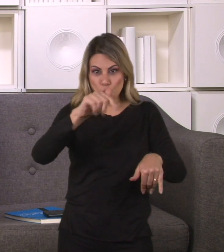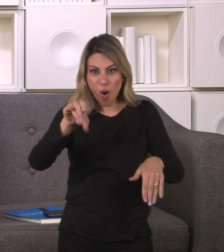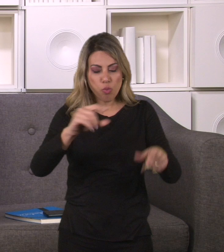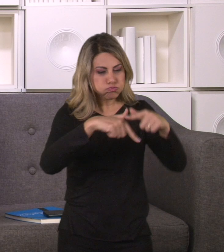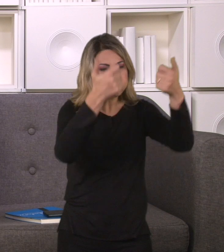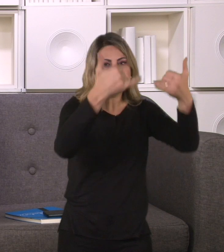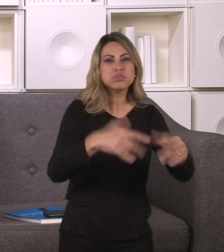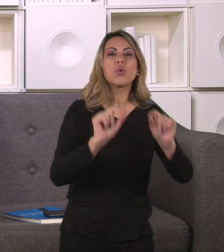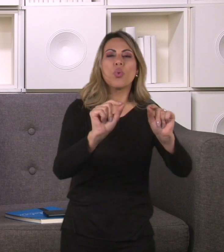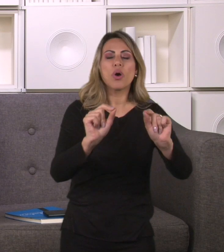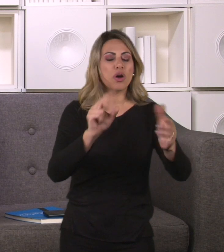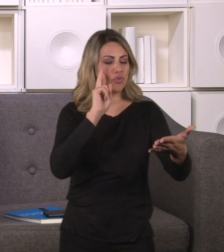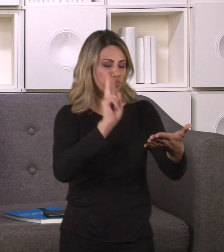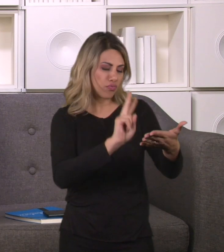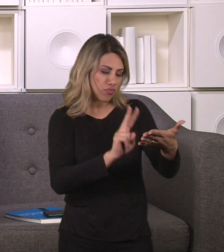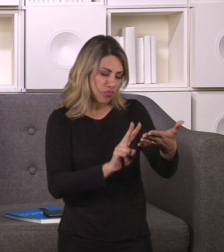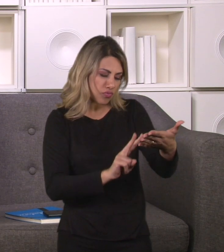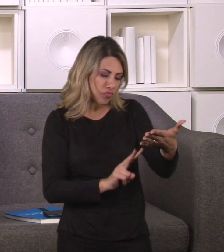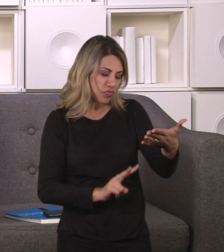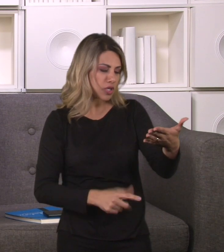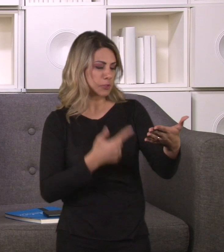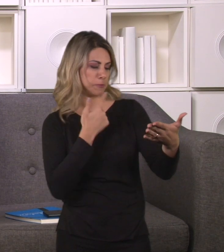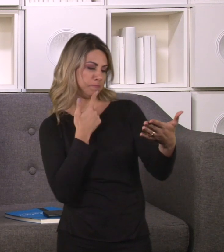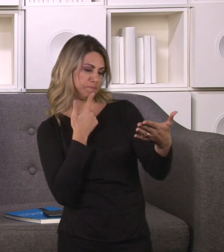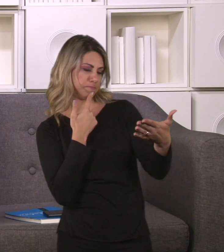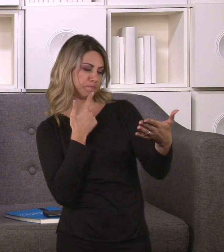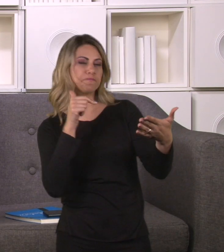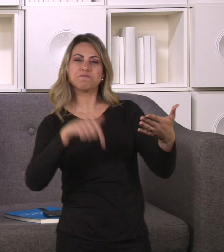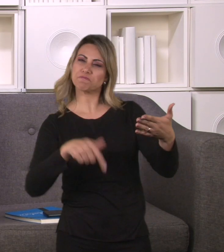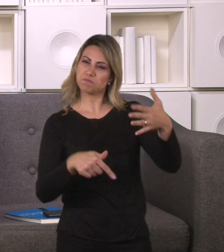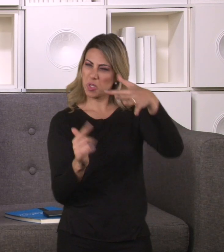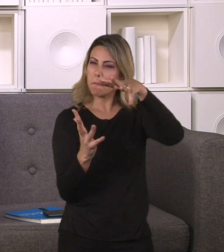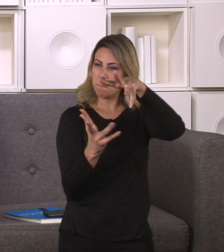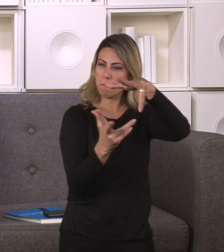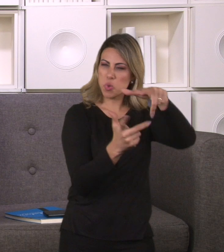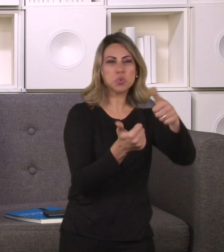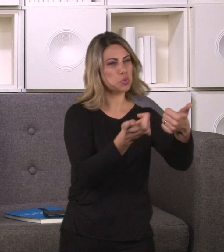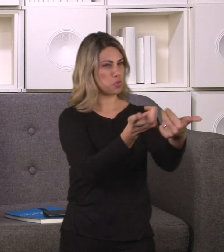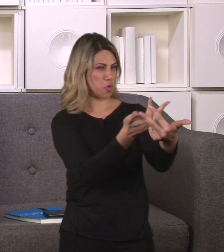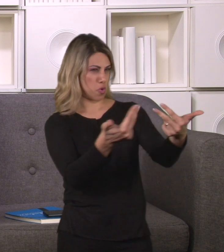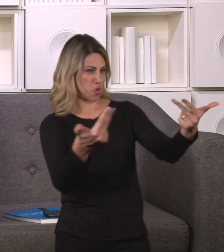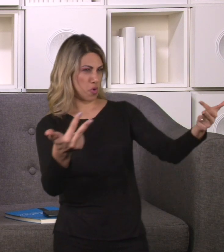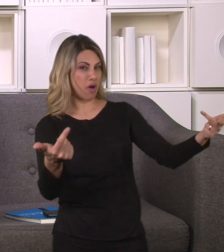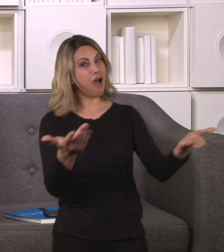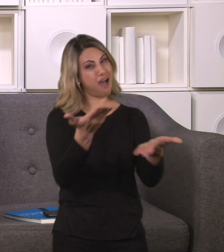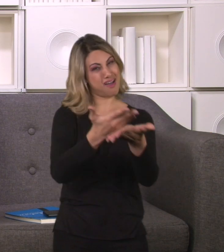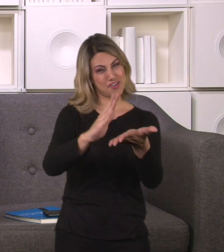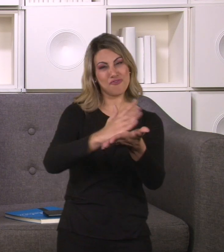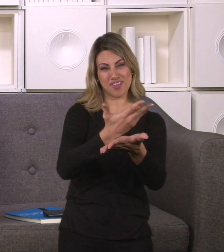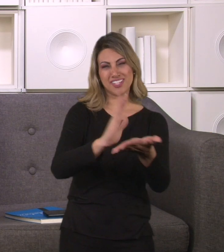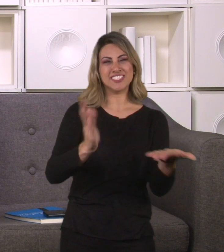que as coisas do mundo, as coisas que são em oposição a Deus, elas recebem